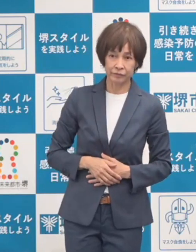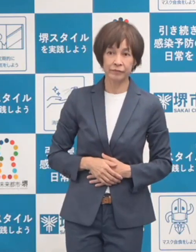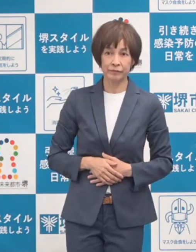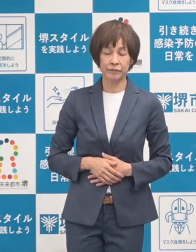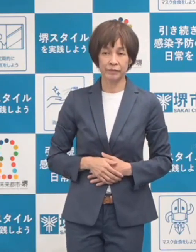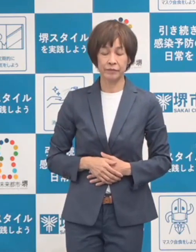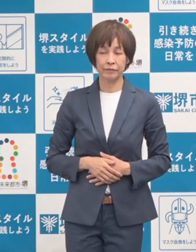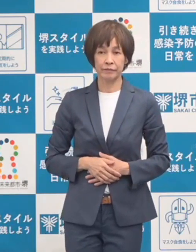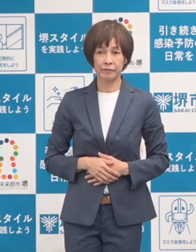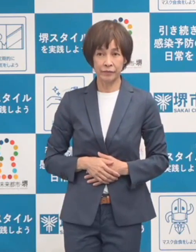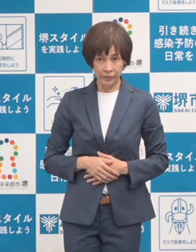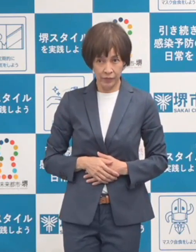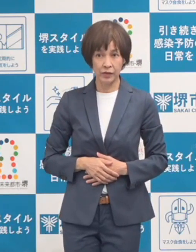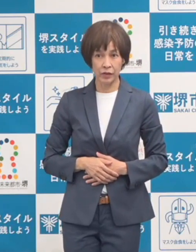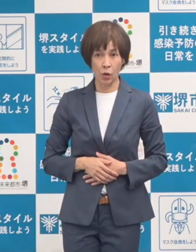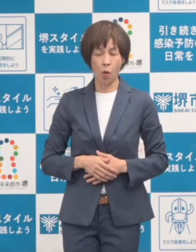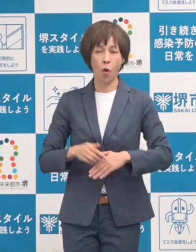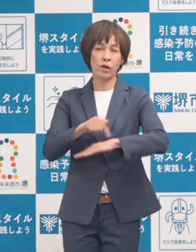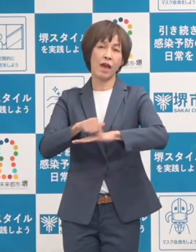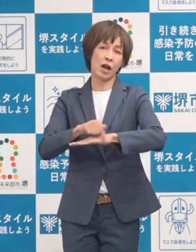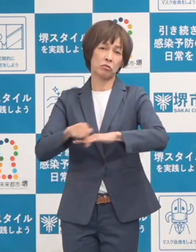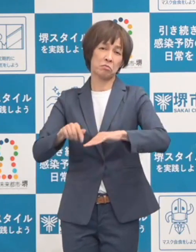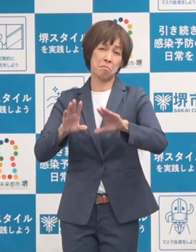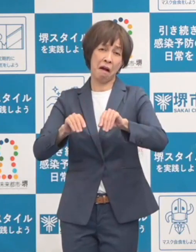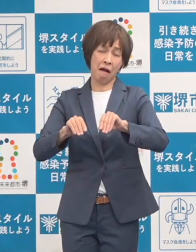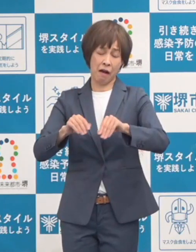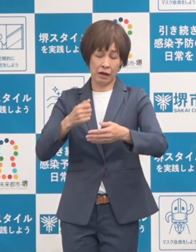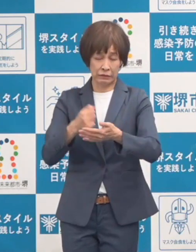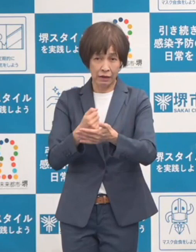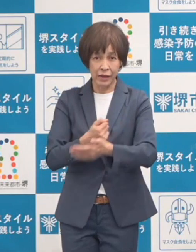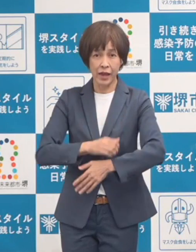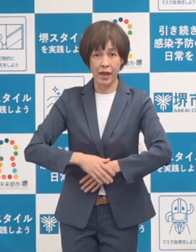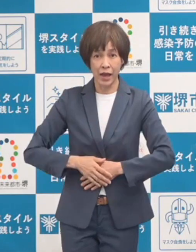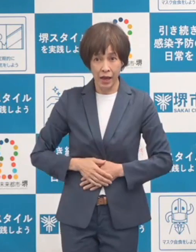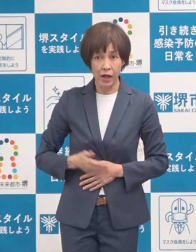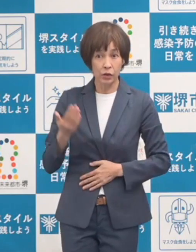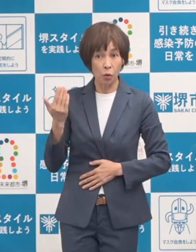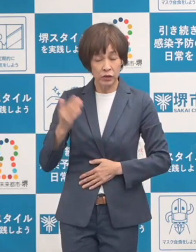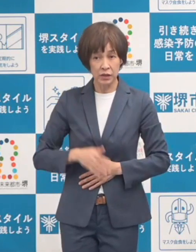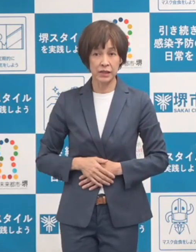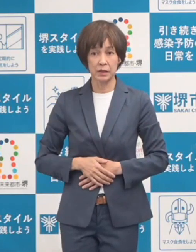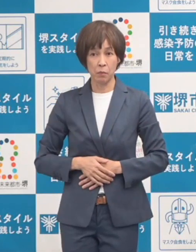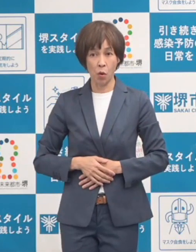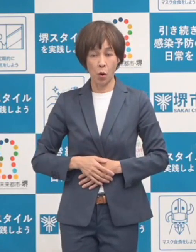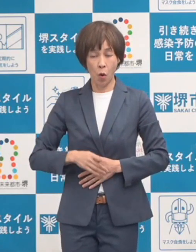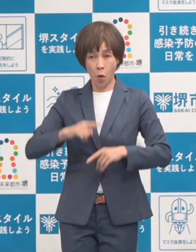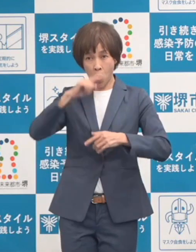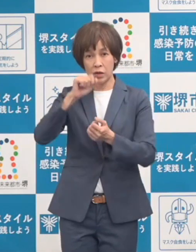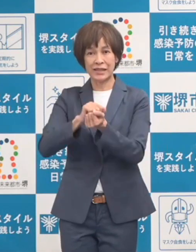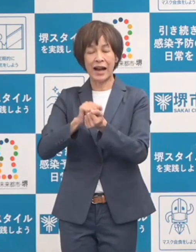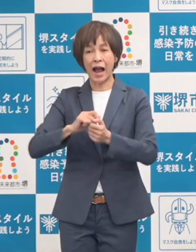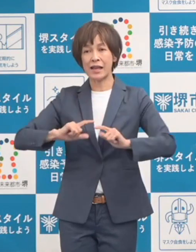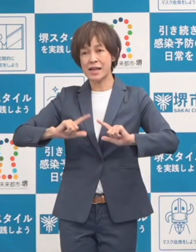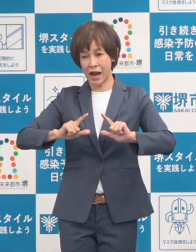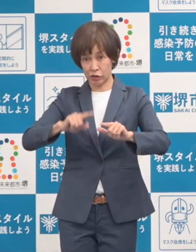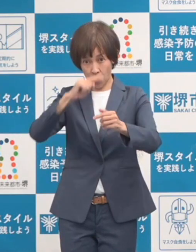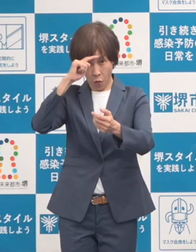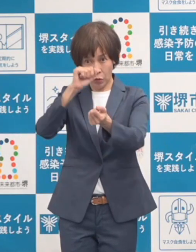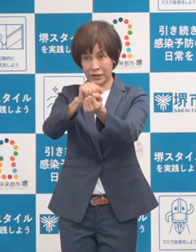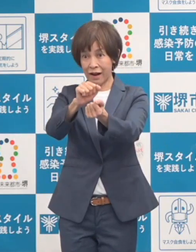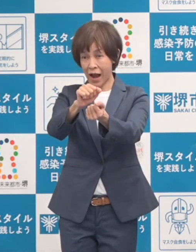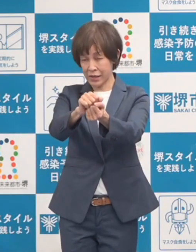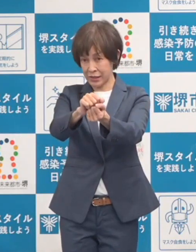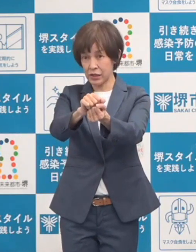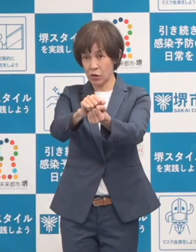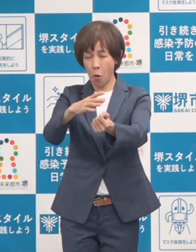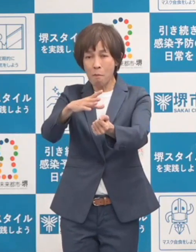もついえてしまいましたが、当時も堺駅と堺東間をまず着手するという計画でした。そ